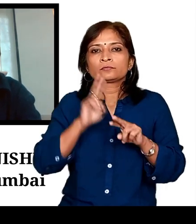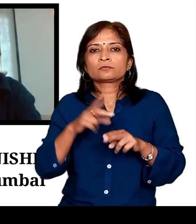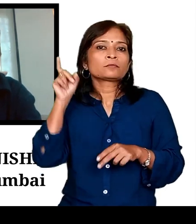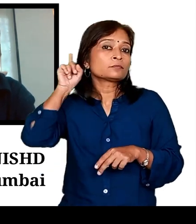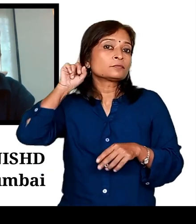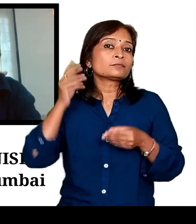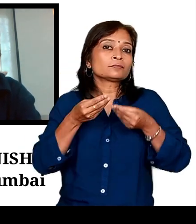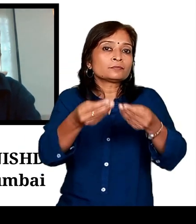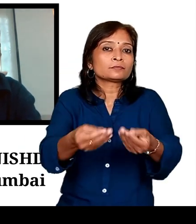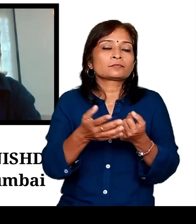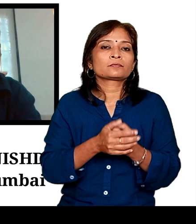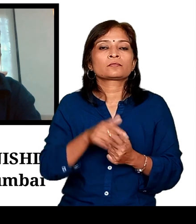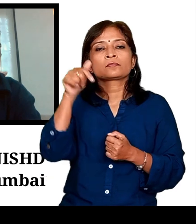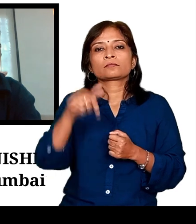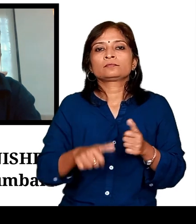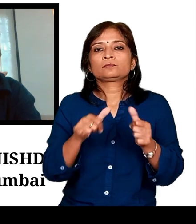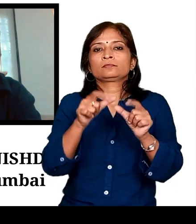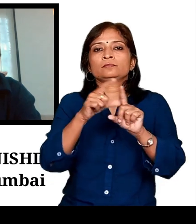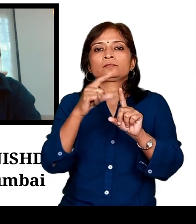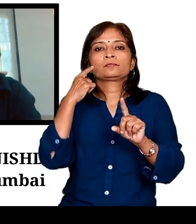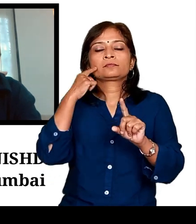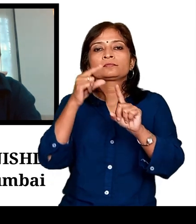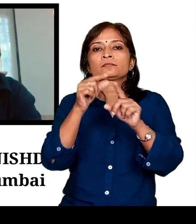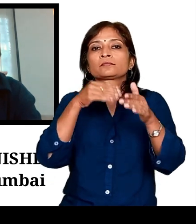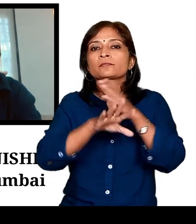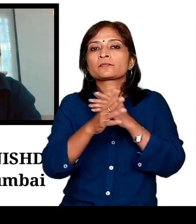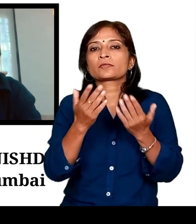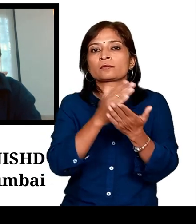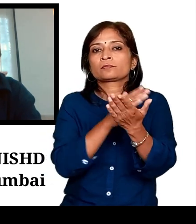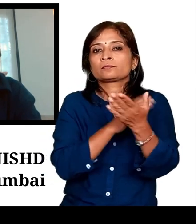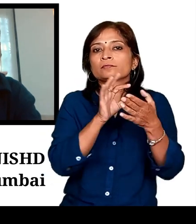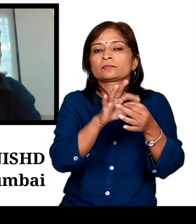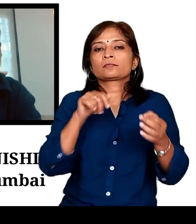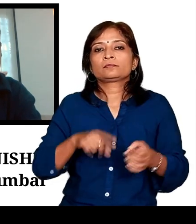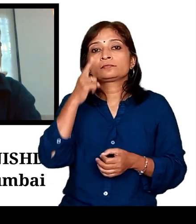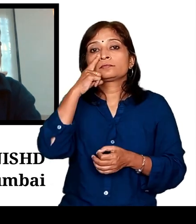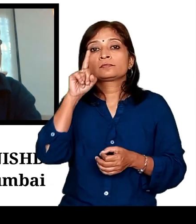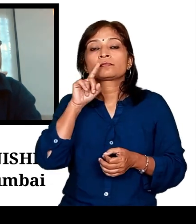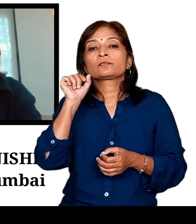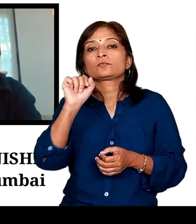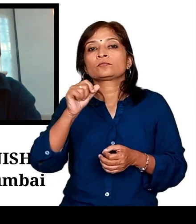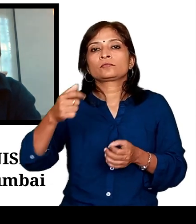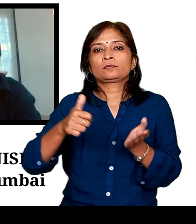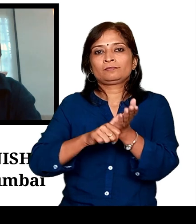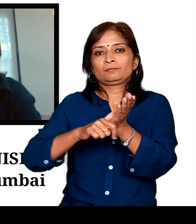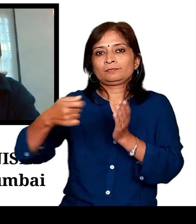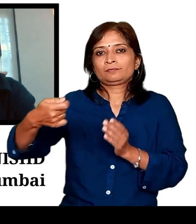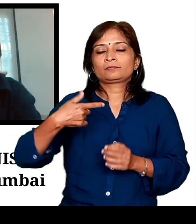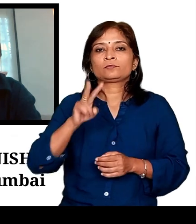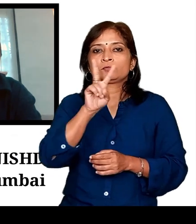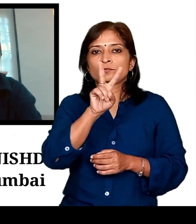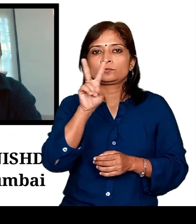मशीन देते हैं, तो एडिप स्कीम के अंदर में अगर पेरेंट का इनकम 22,500